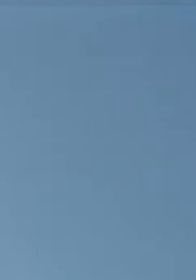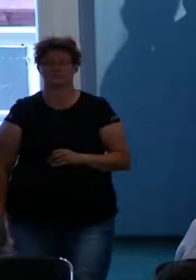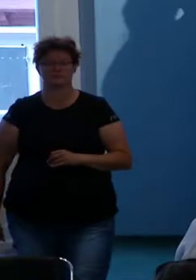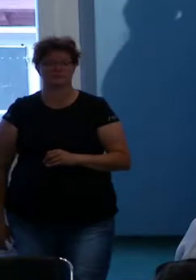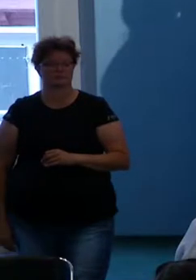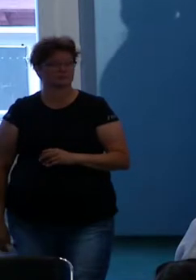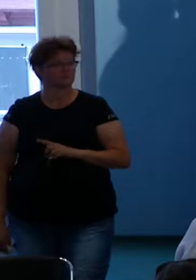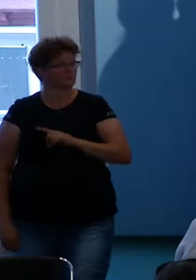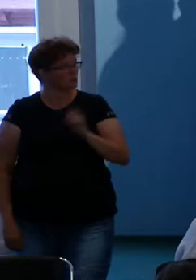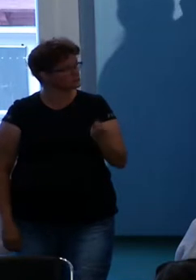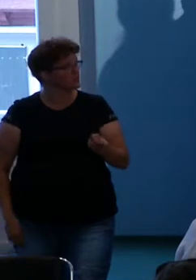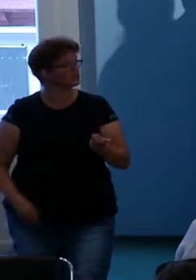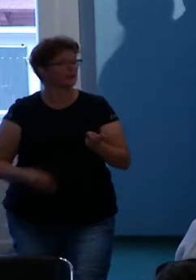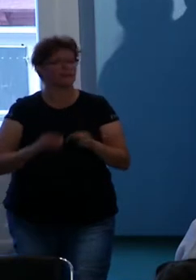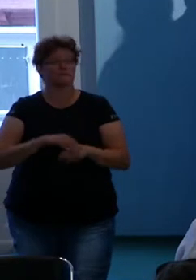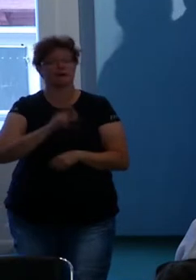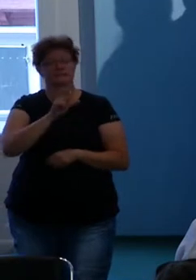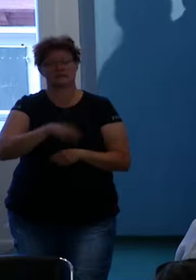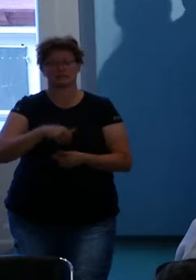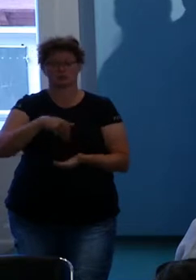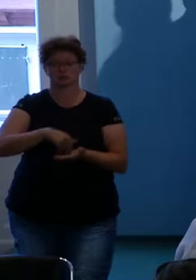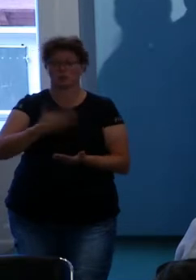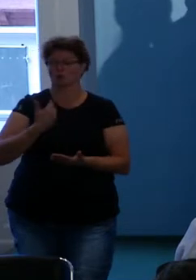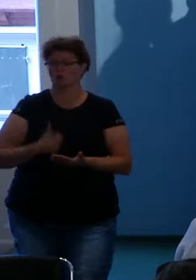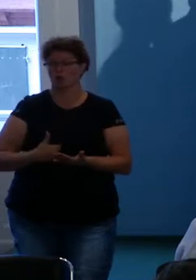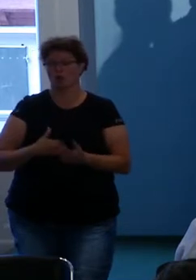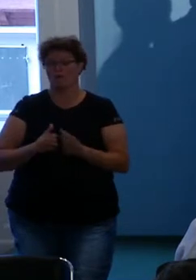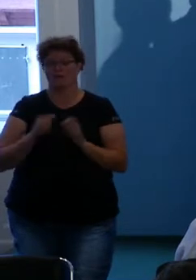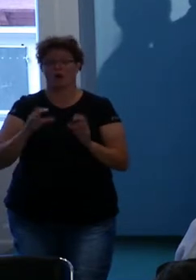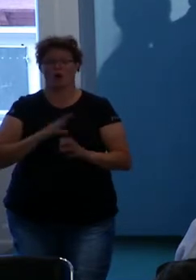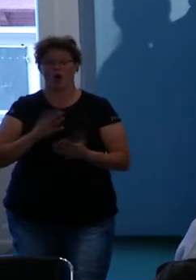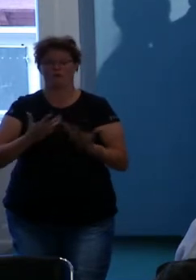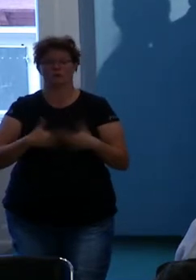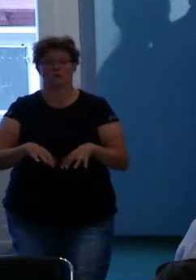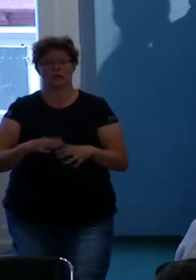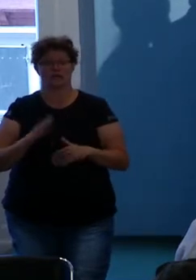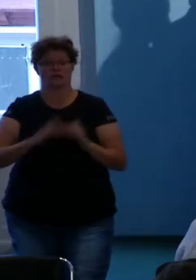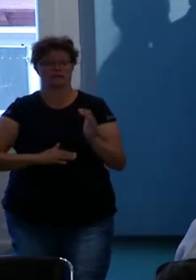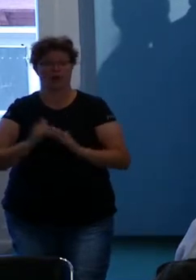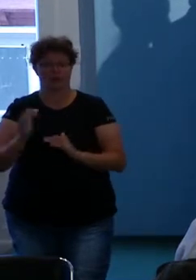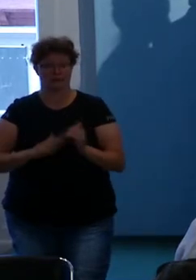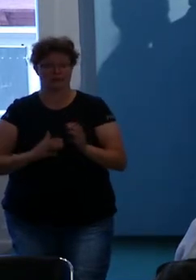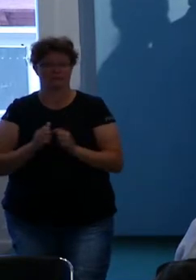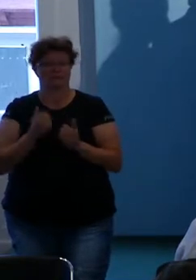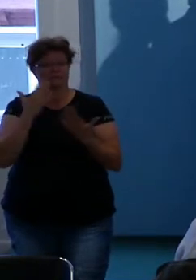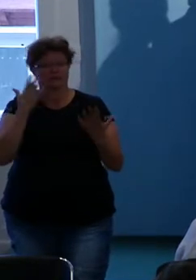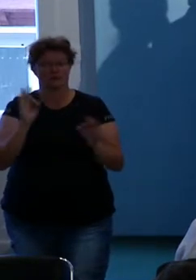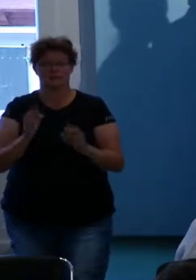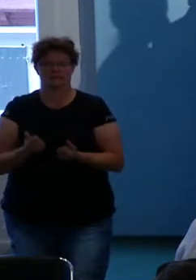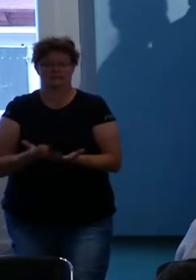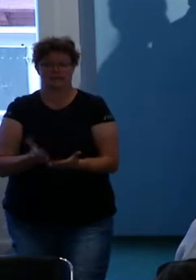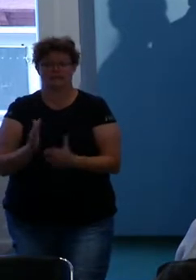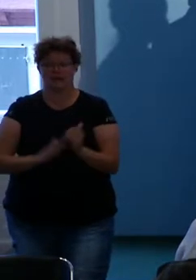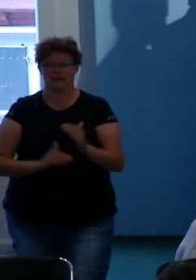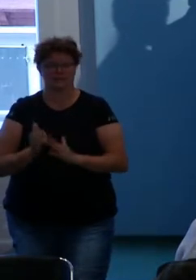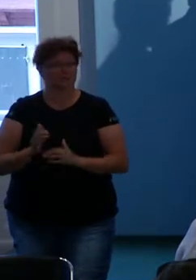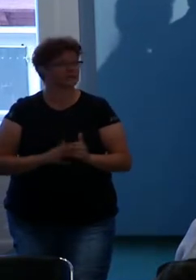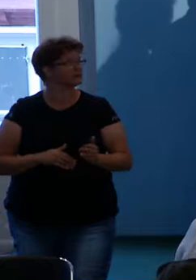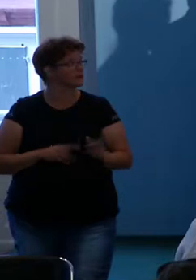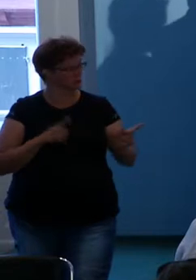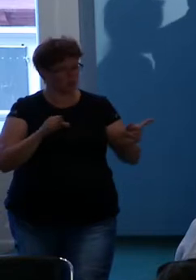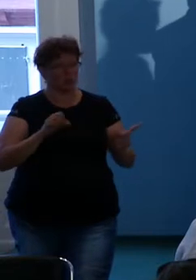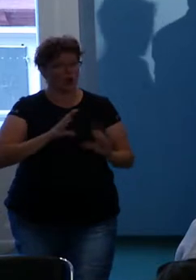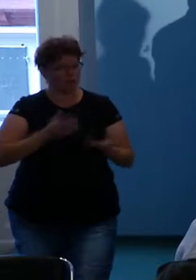Tack. Anders. För sen så står ju patienterna och dör trots att vi har en fungerande godkänd behandling. Men vi vet inte hur vi ska ge dem. Du är